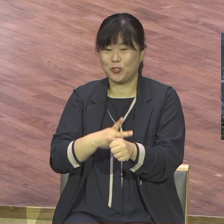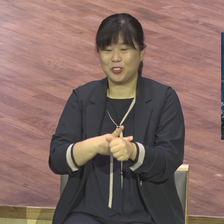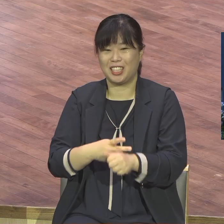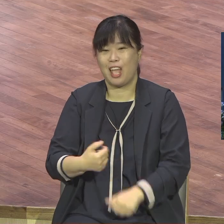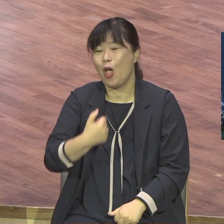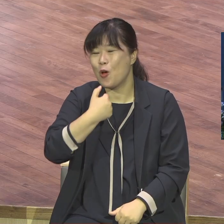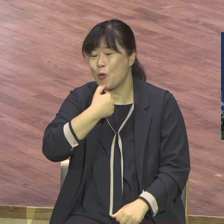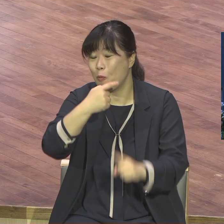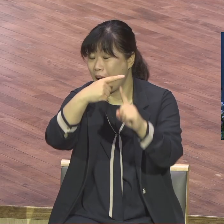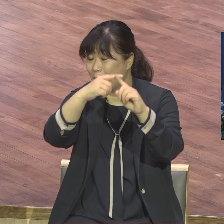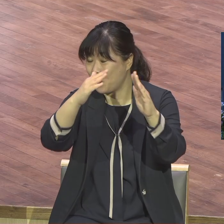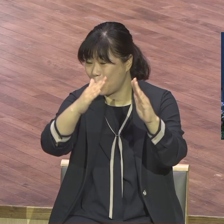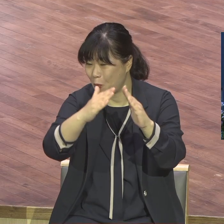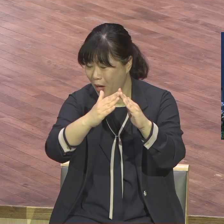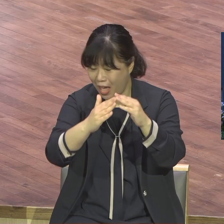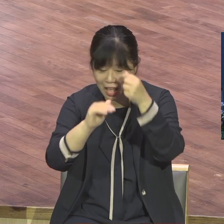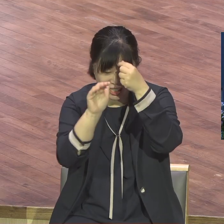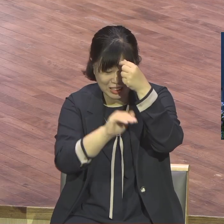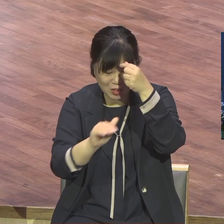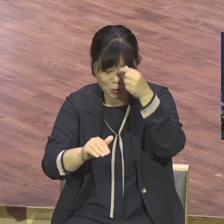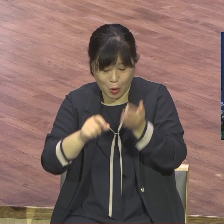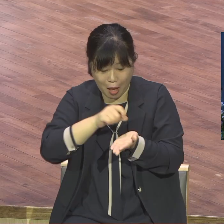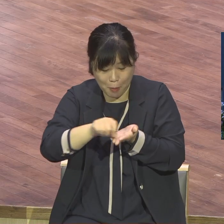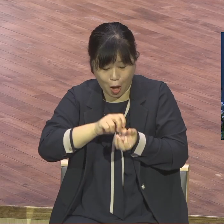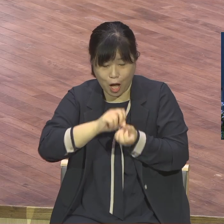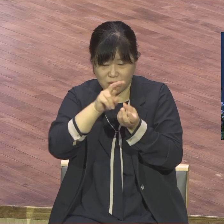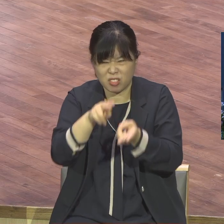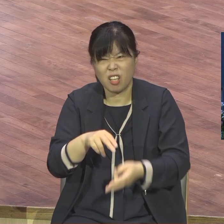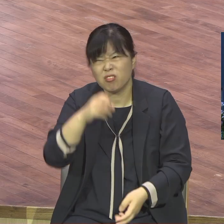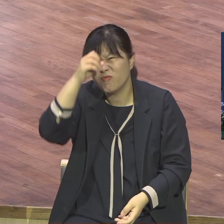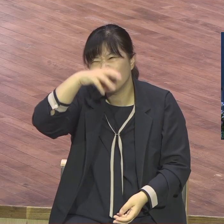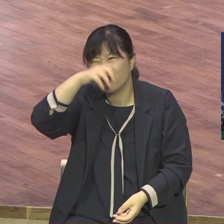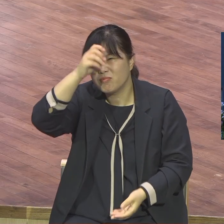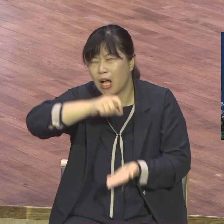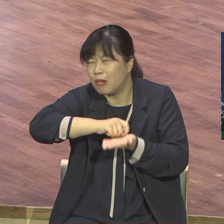교회 성도들에게 막연하게 편지를 쓴 것이 아니라